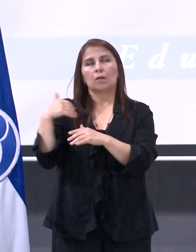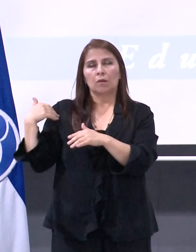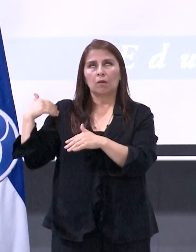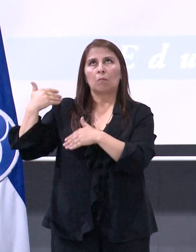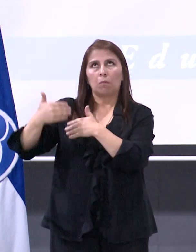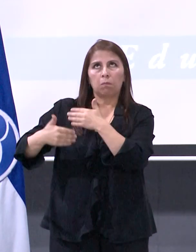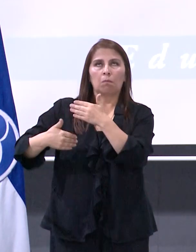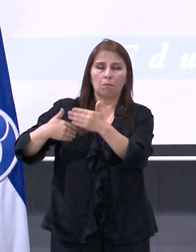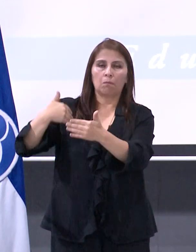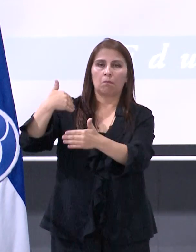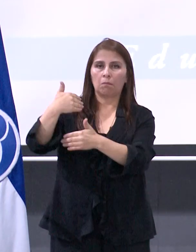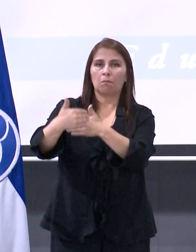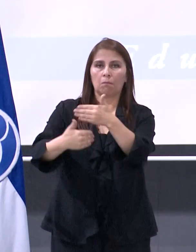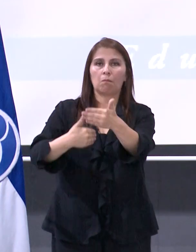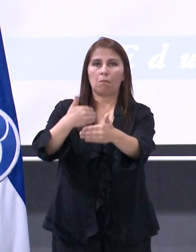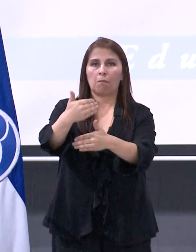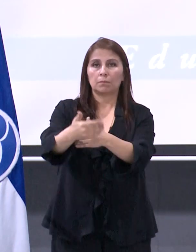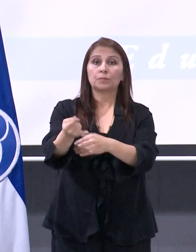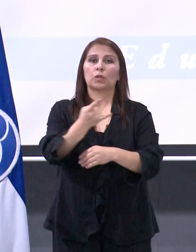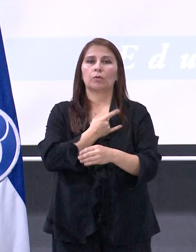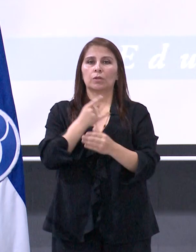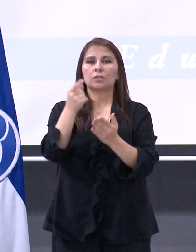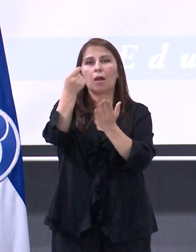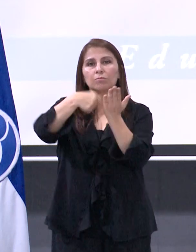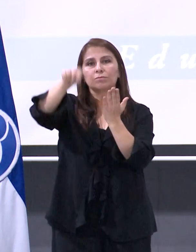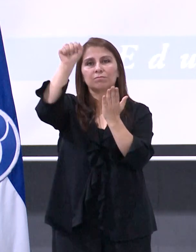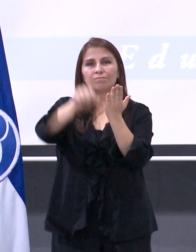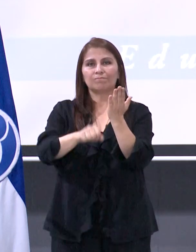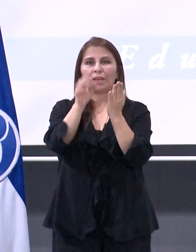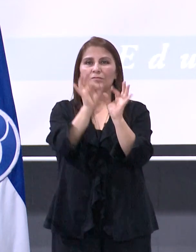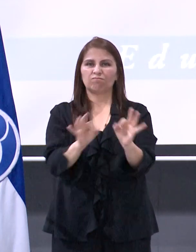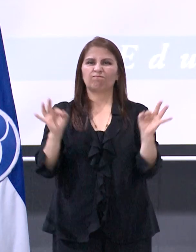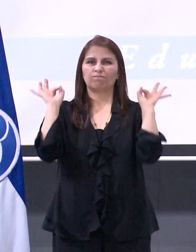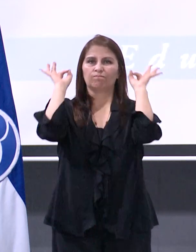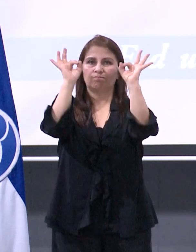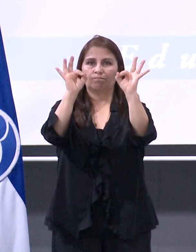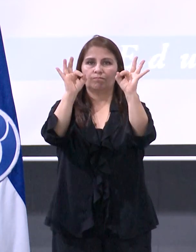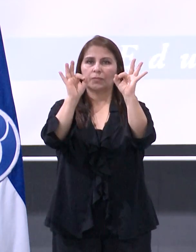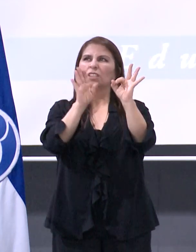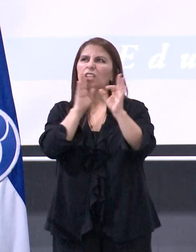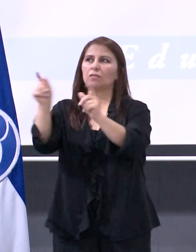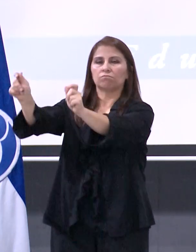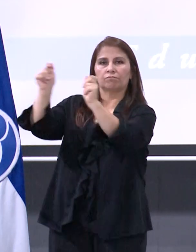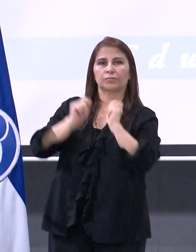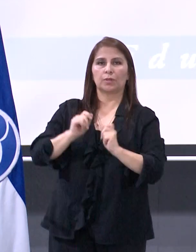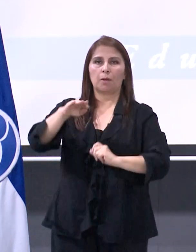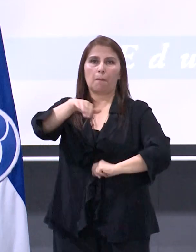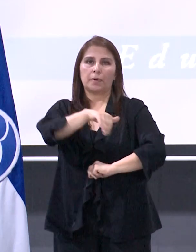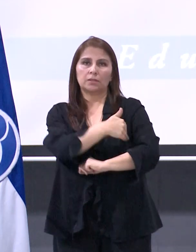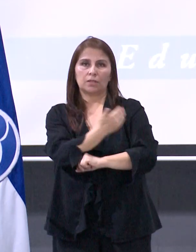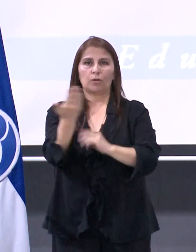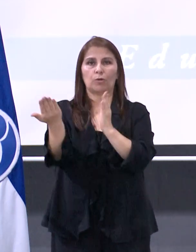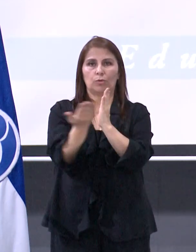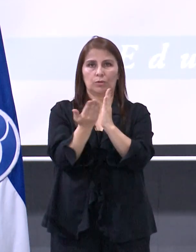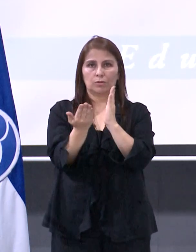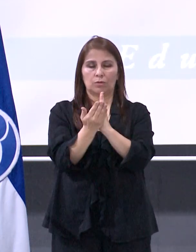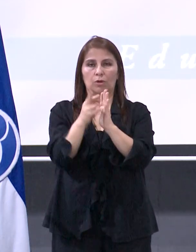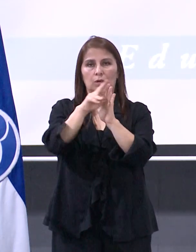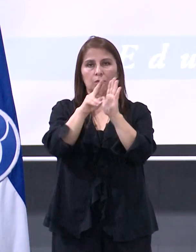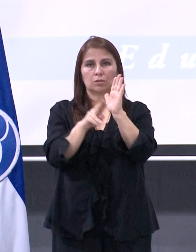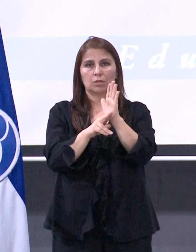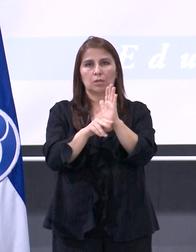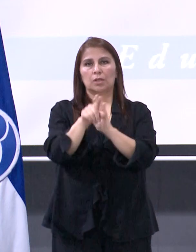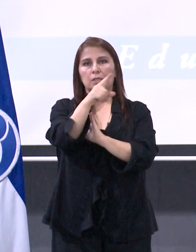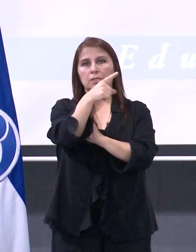la nuncia obtuvo la acreditación institucional de alta calidad por parte del ministerio educación nacional mediante la resolución 110 y